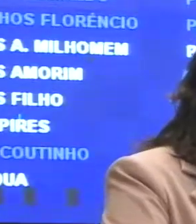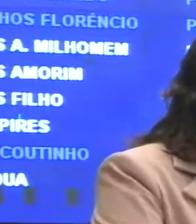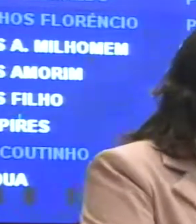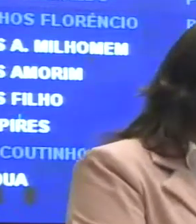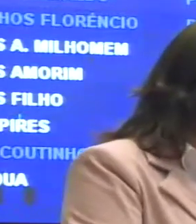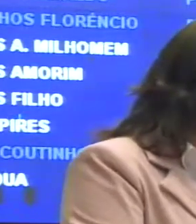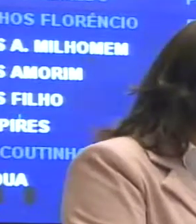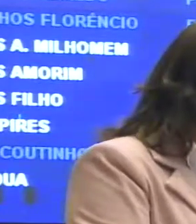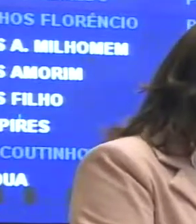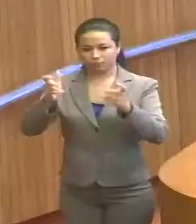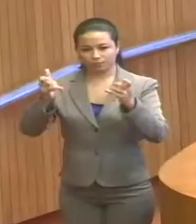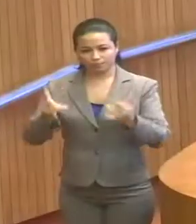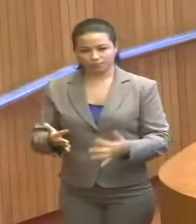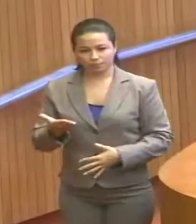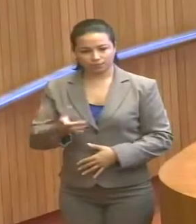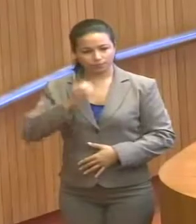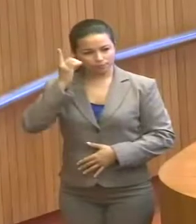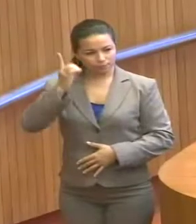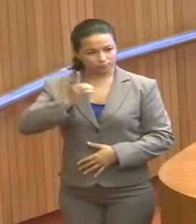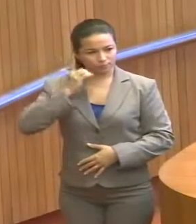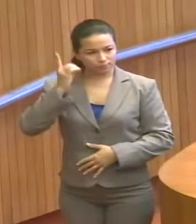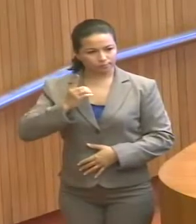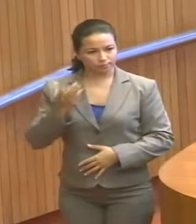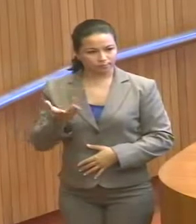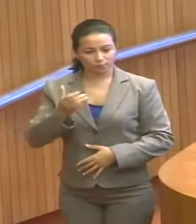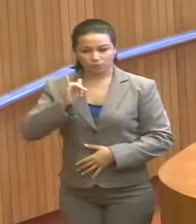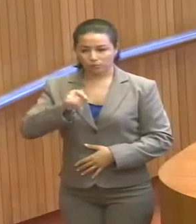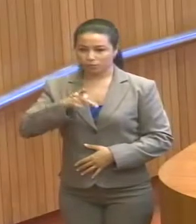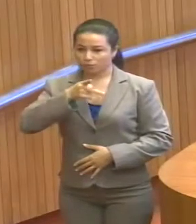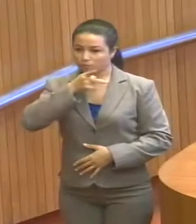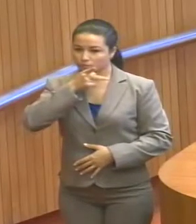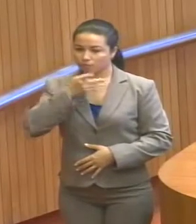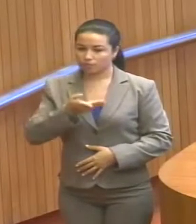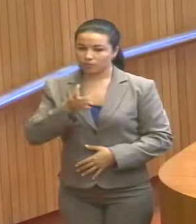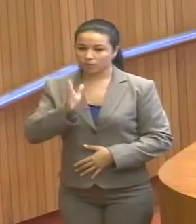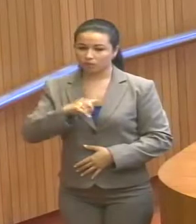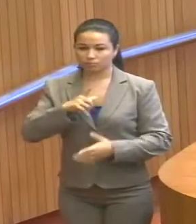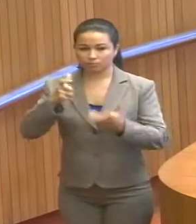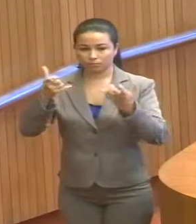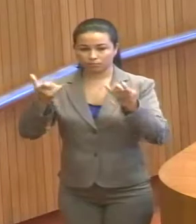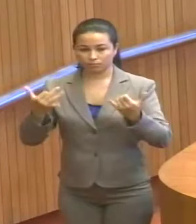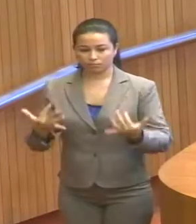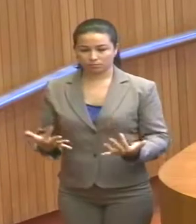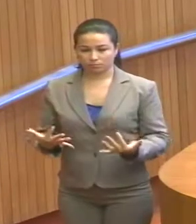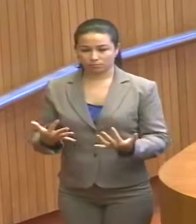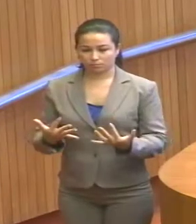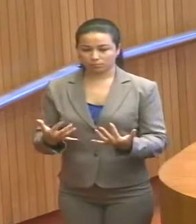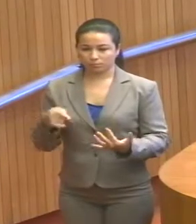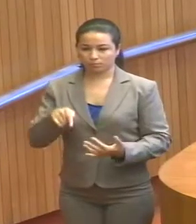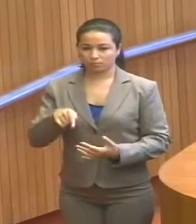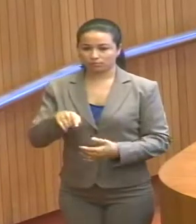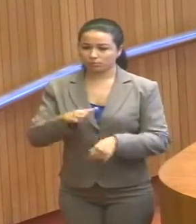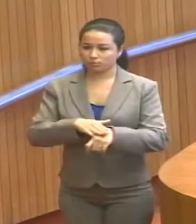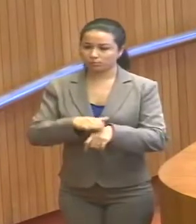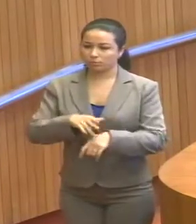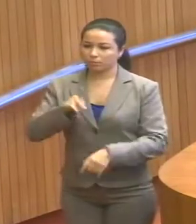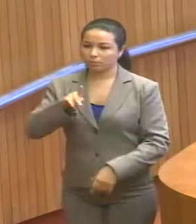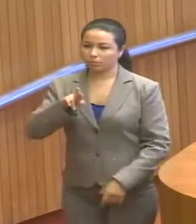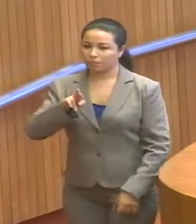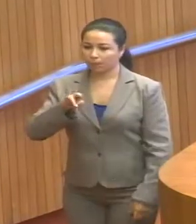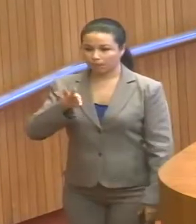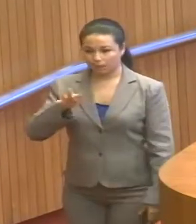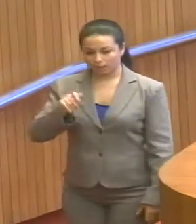que, inclusive, já foi colocado aqui pelo deputado J. Pinto, que foi referente ali ao chamado Pirata